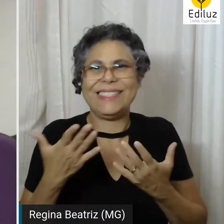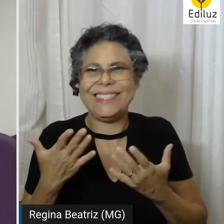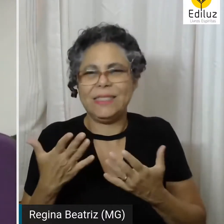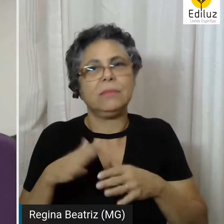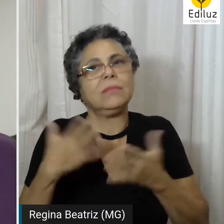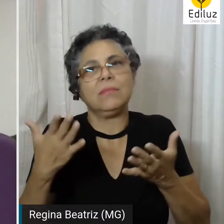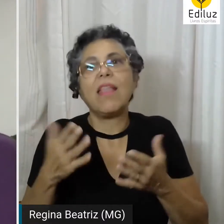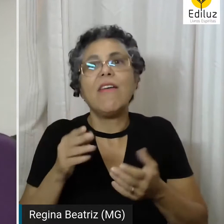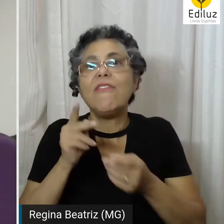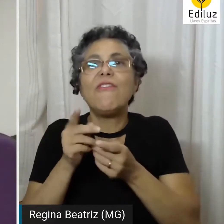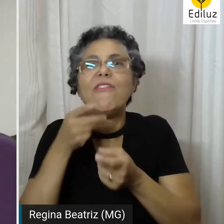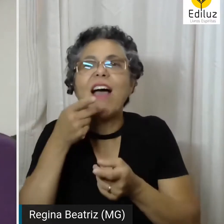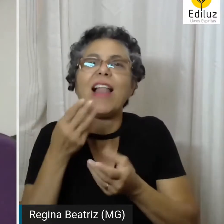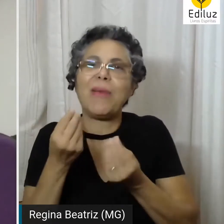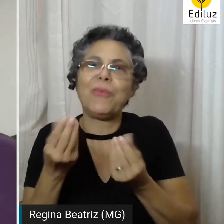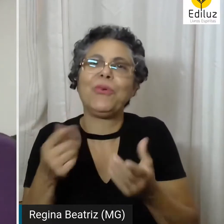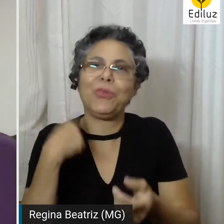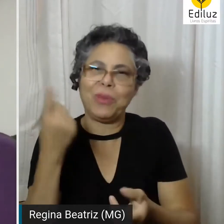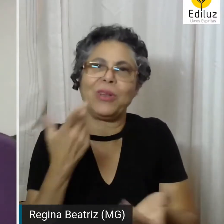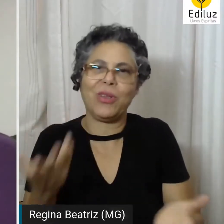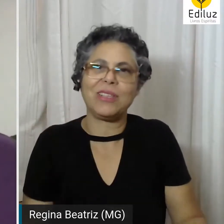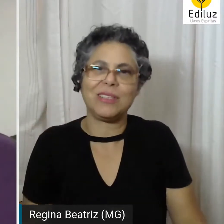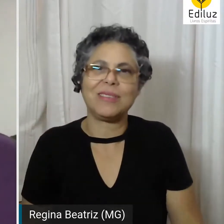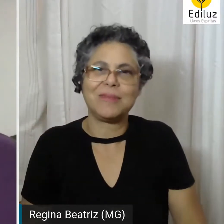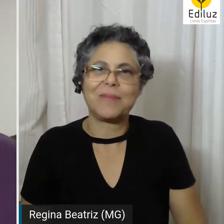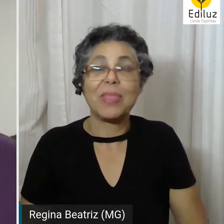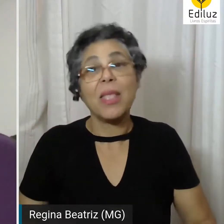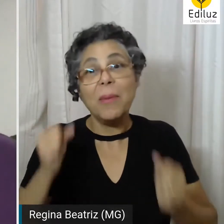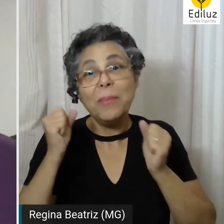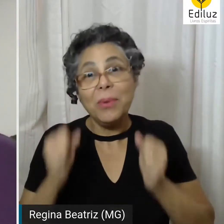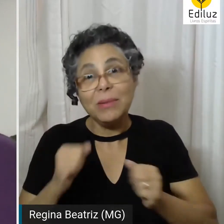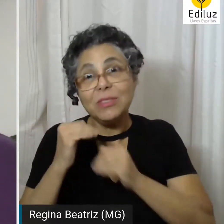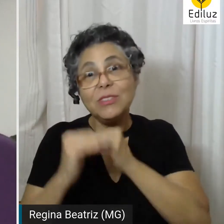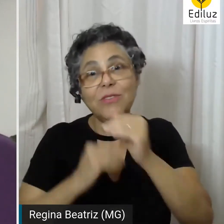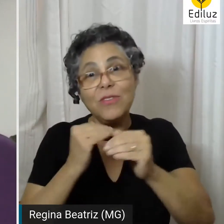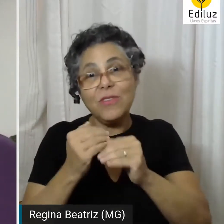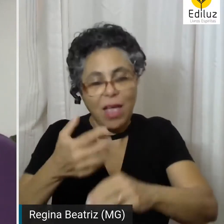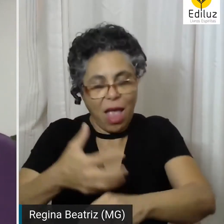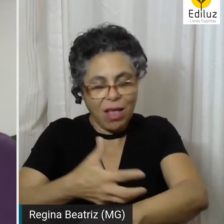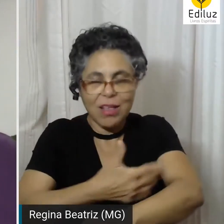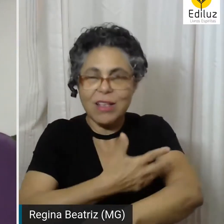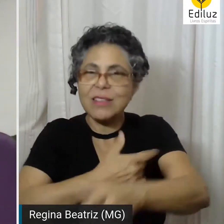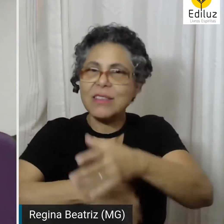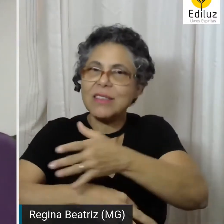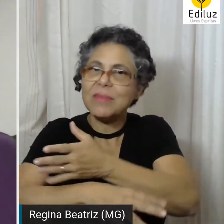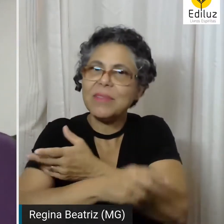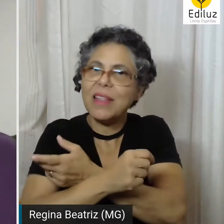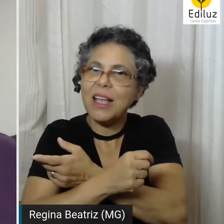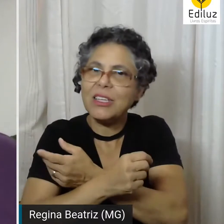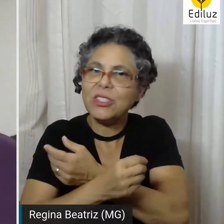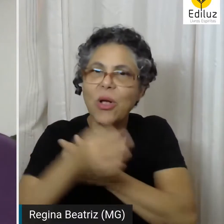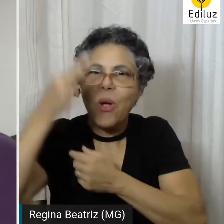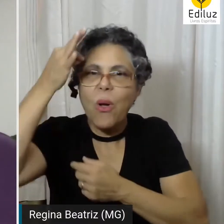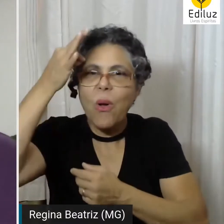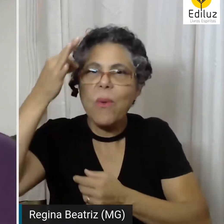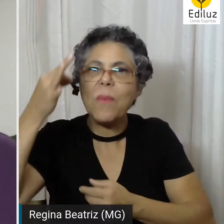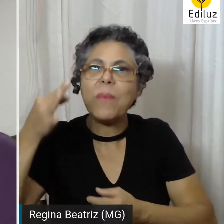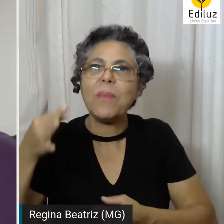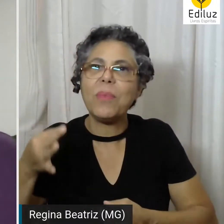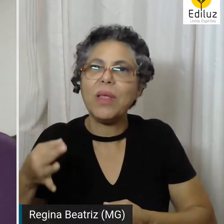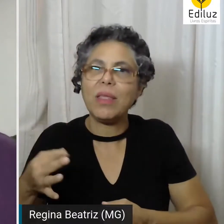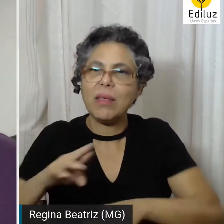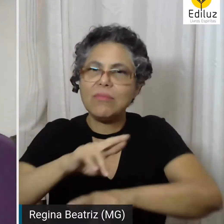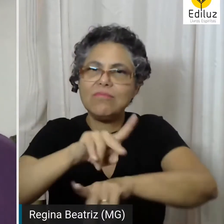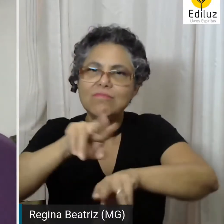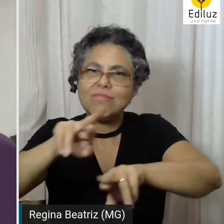muita coisa. E hoje, podemos desenvolver a sensibilidade de compreender todas